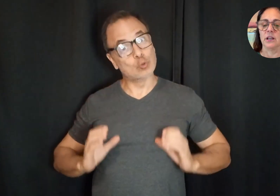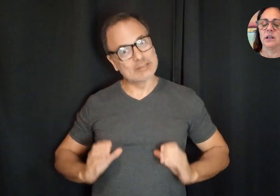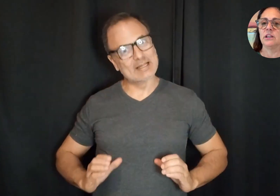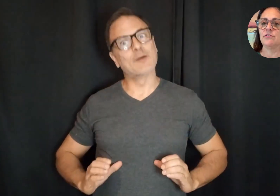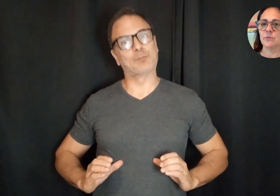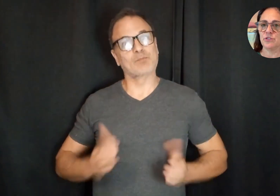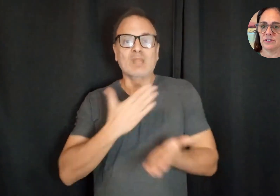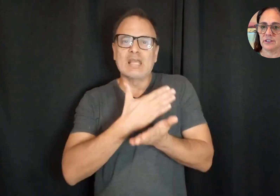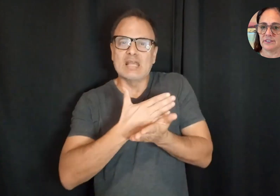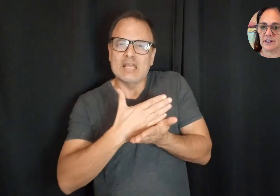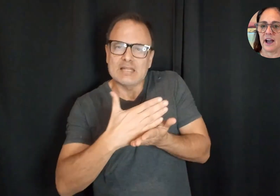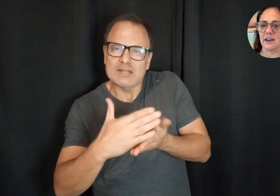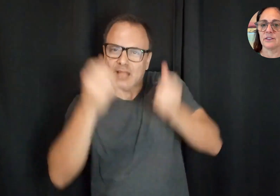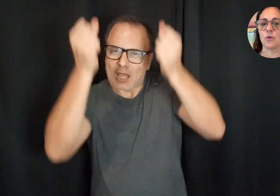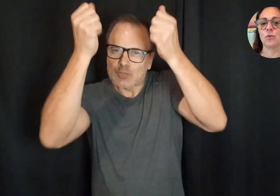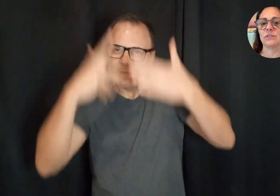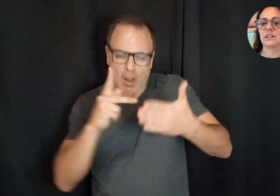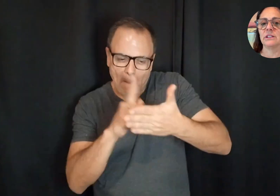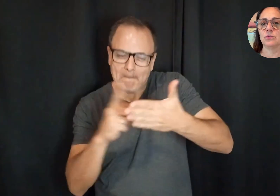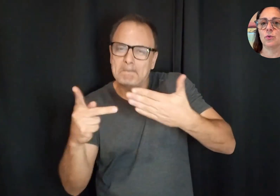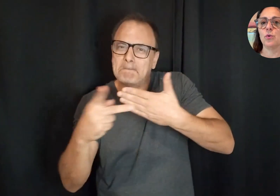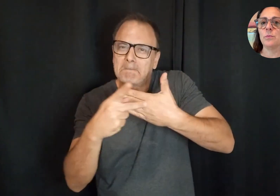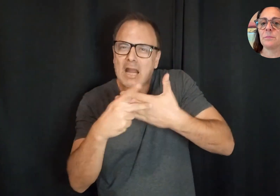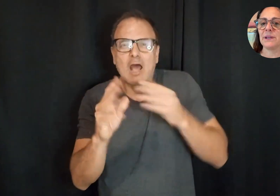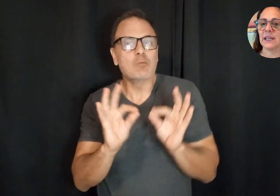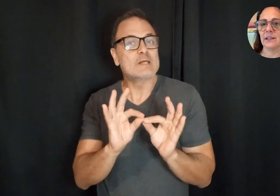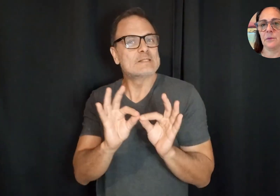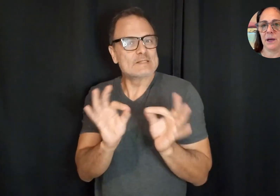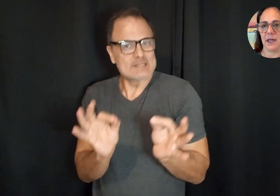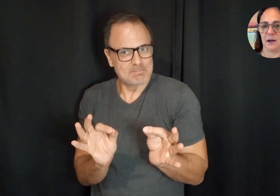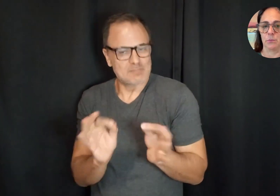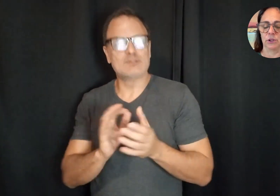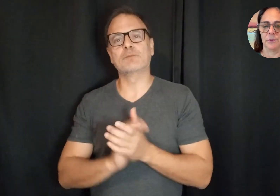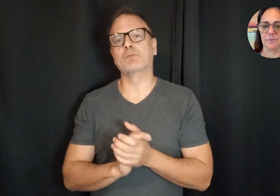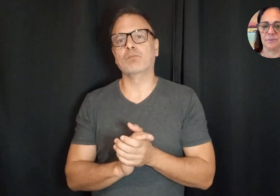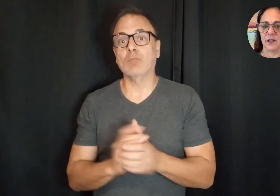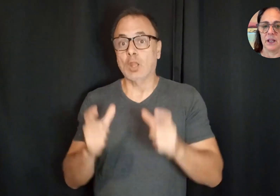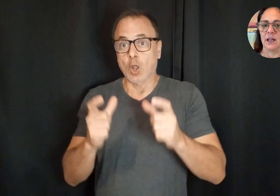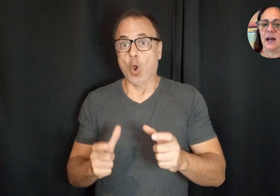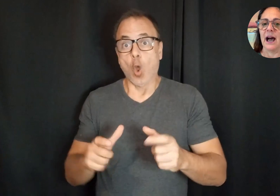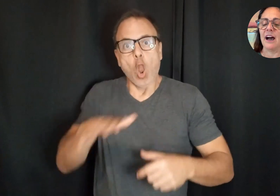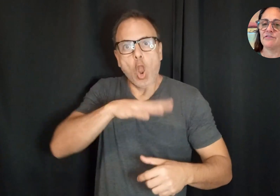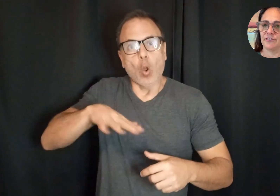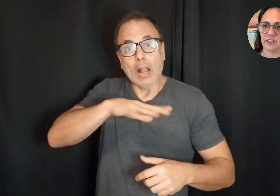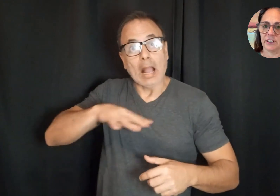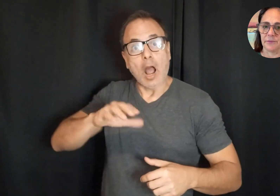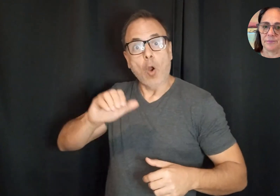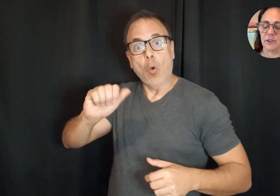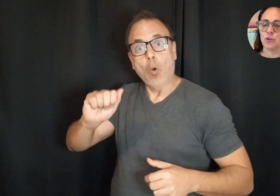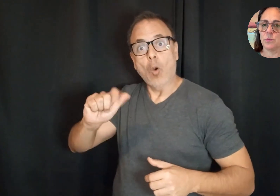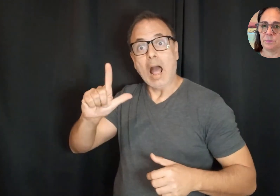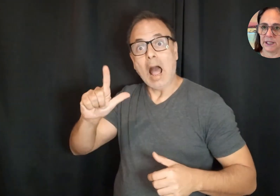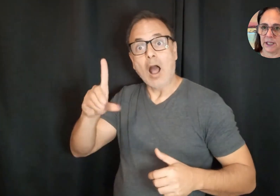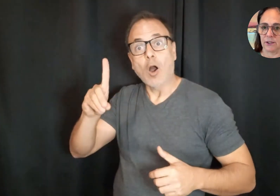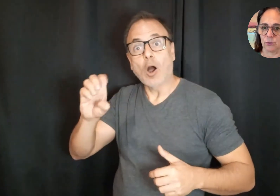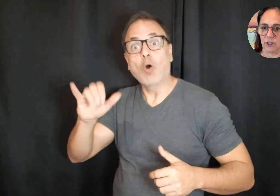E vamos iniciar contando uma pequena parábola. Havia, numa pequena